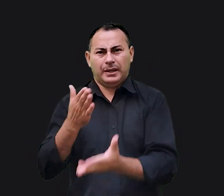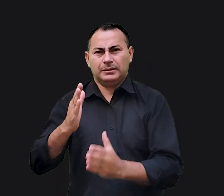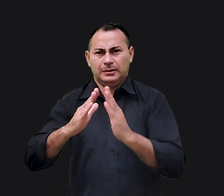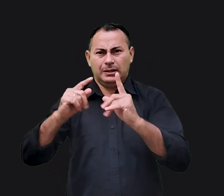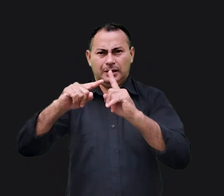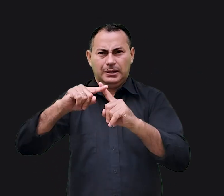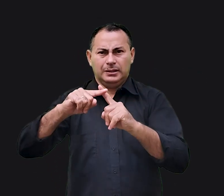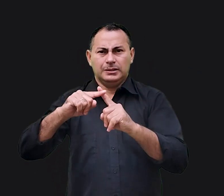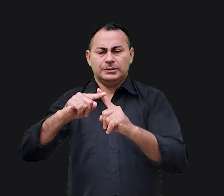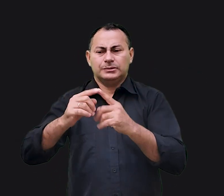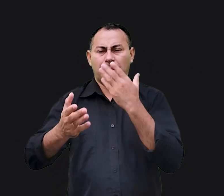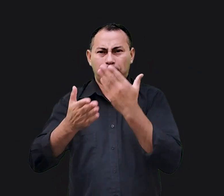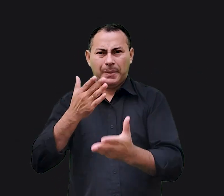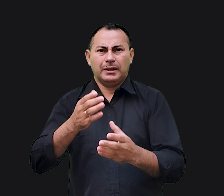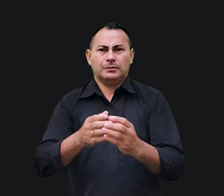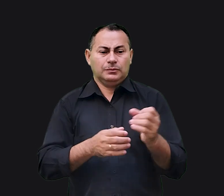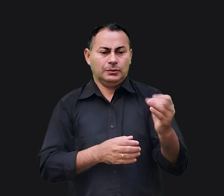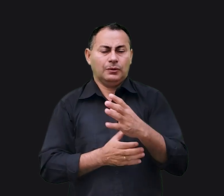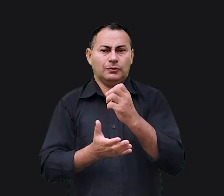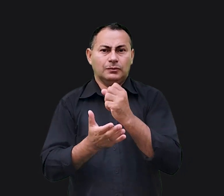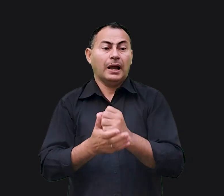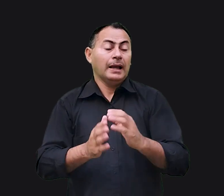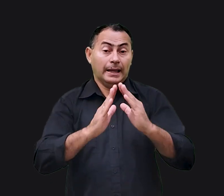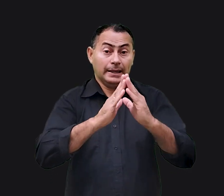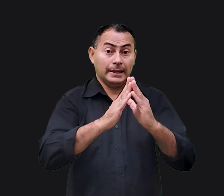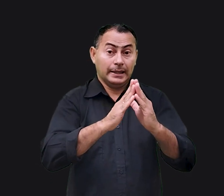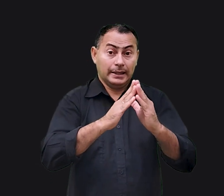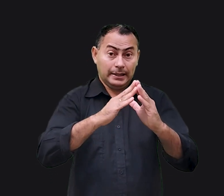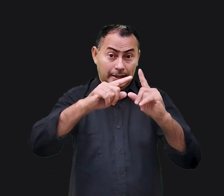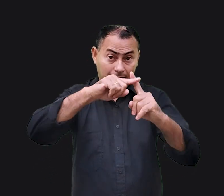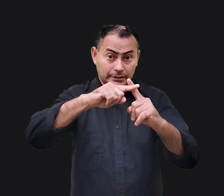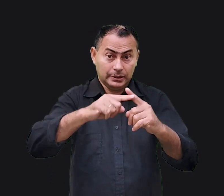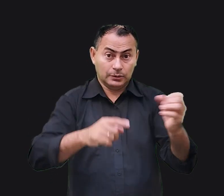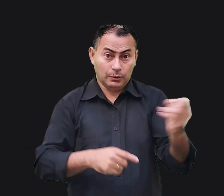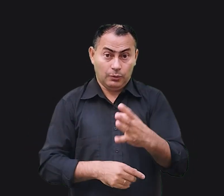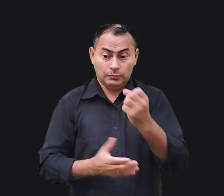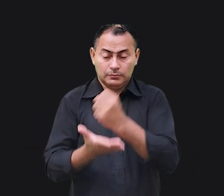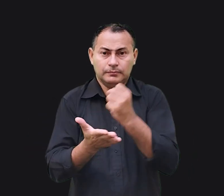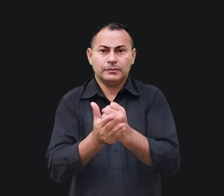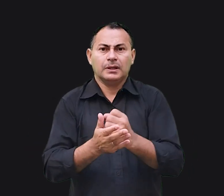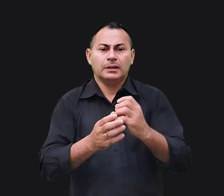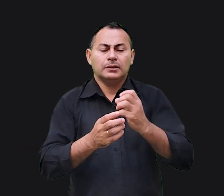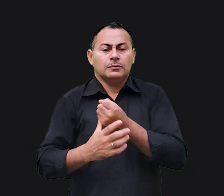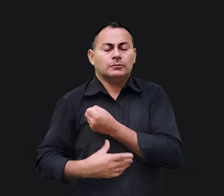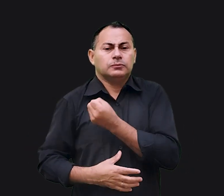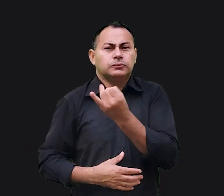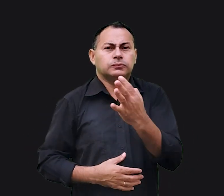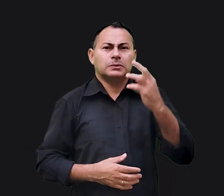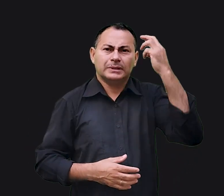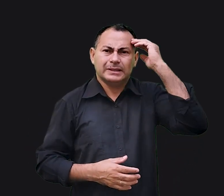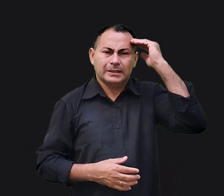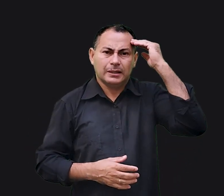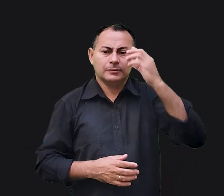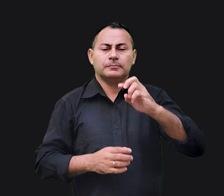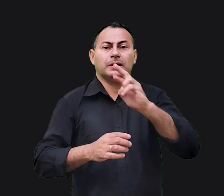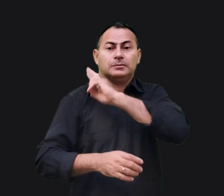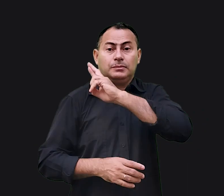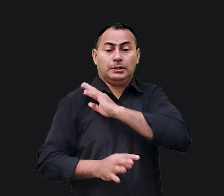A igreja do Novo Testamento tinha uma pluralidade de liderança que entendia que o trabalho da igreja é responsabilidade de toda a